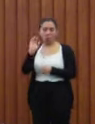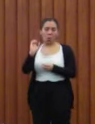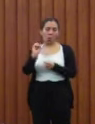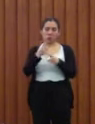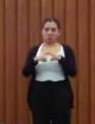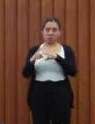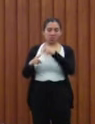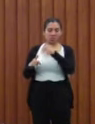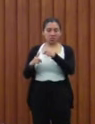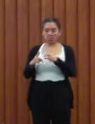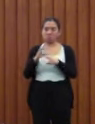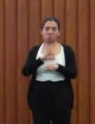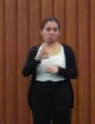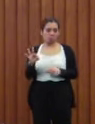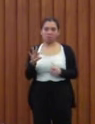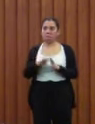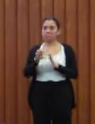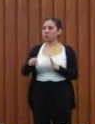como el que mencionaba